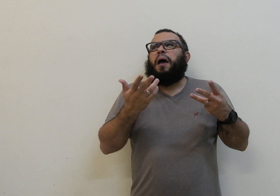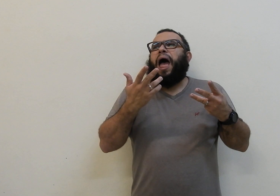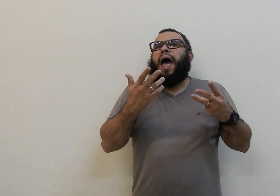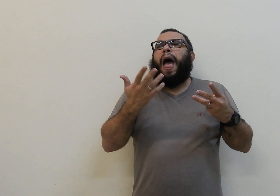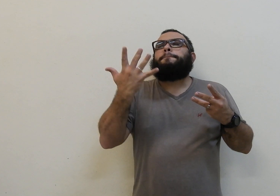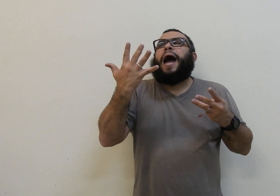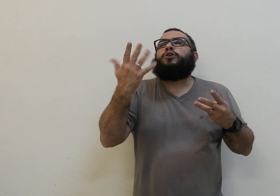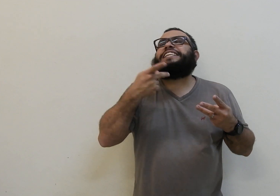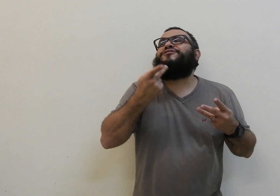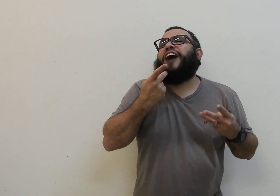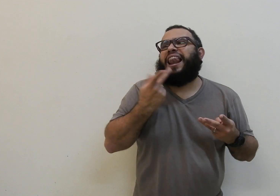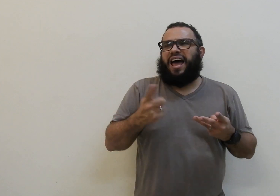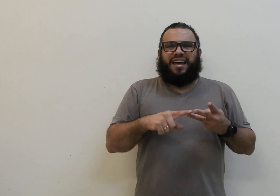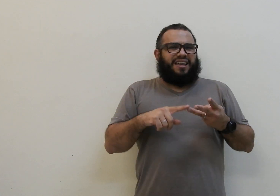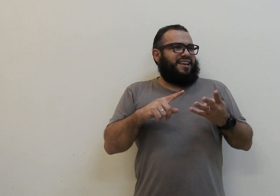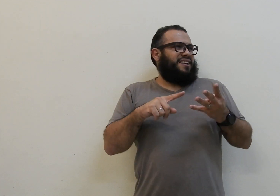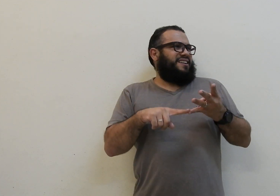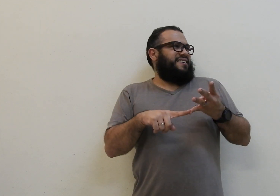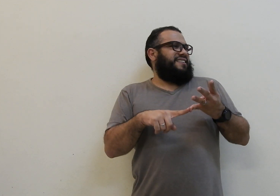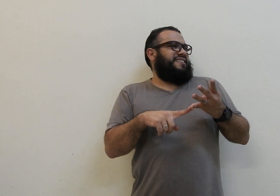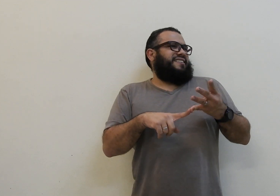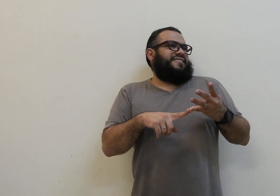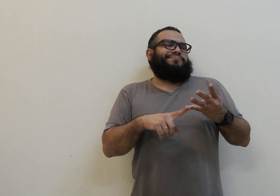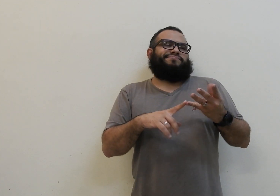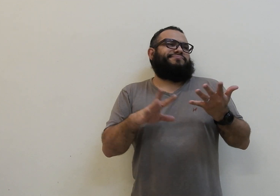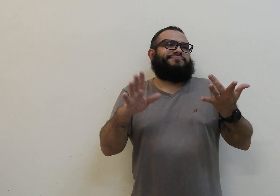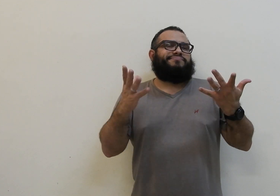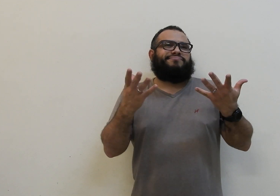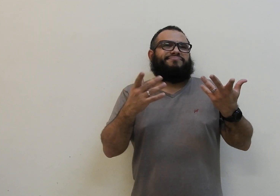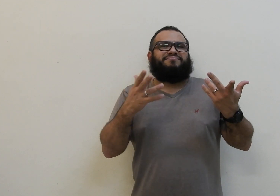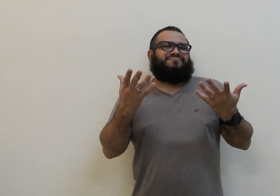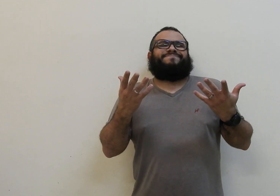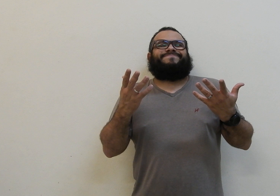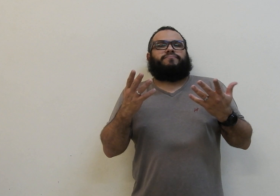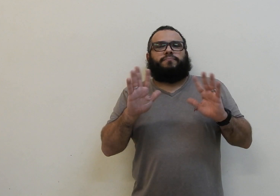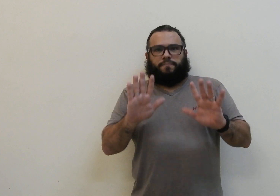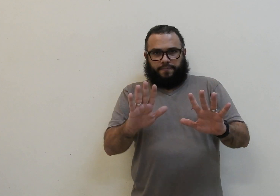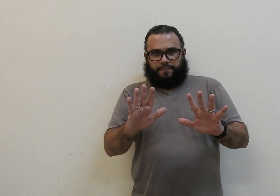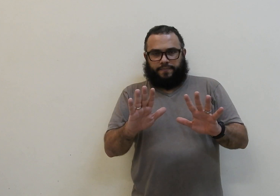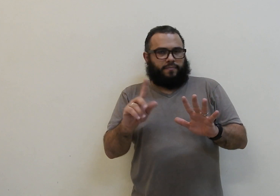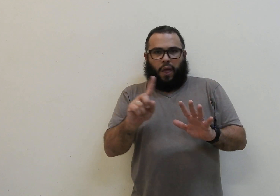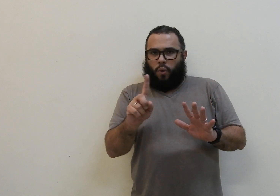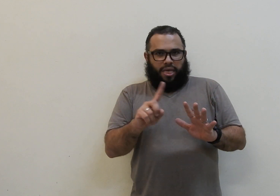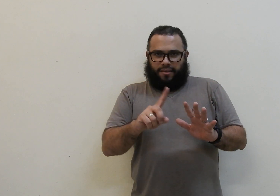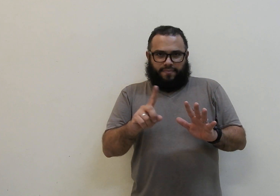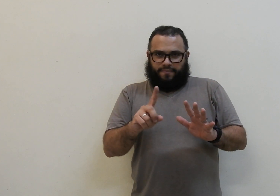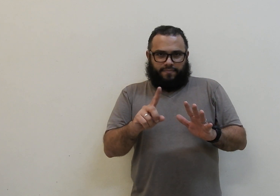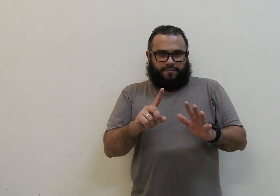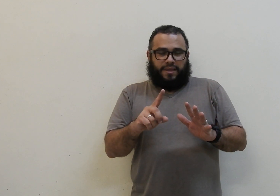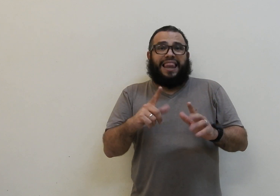gesto, que é mãos que falam. A gente vê por aí várias formas de tentar